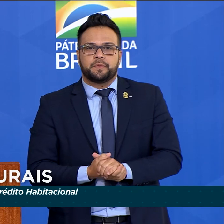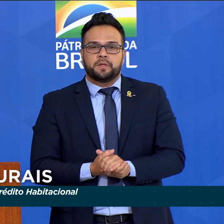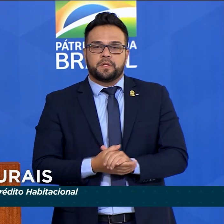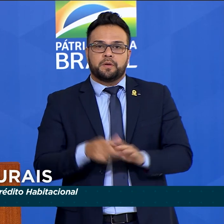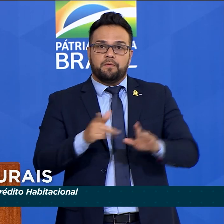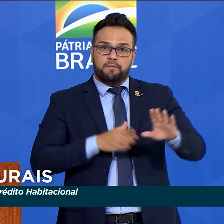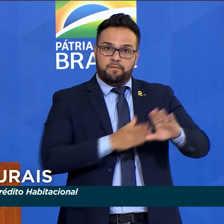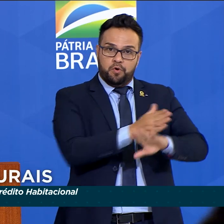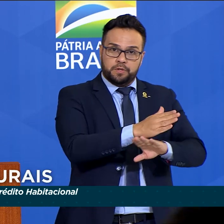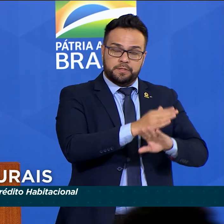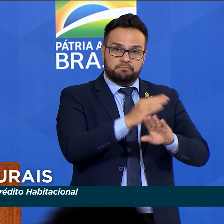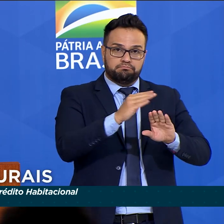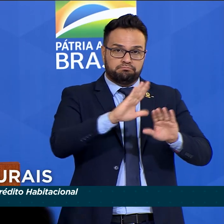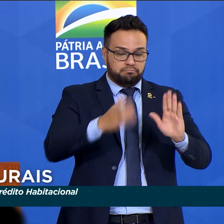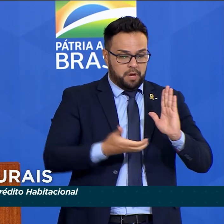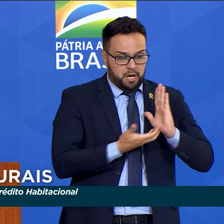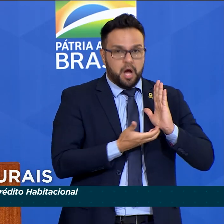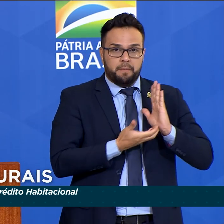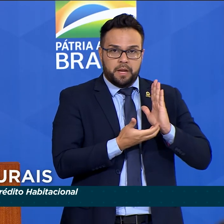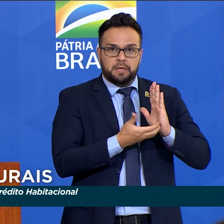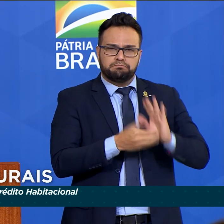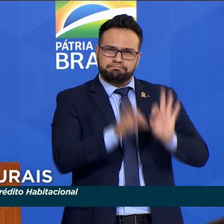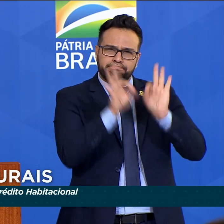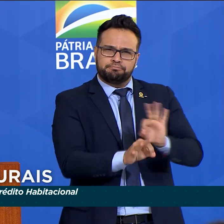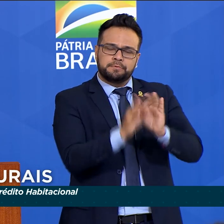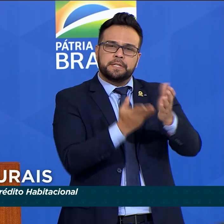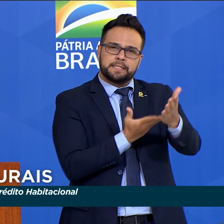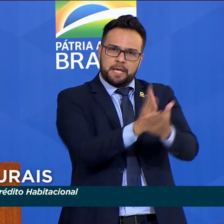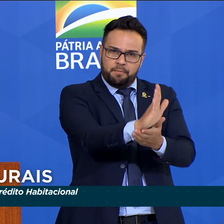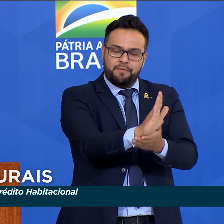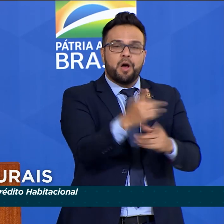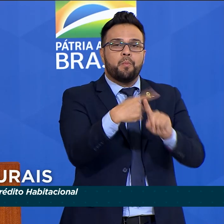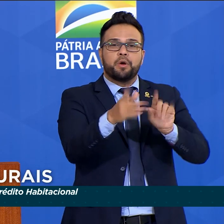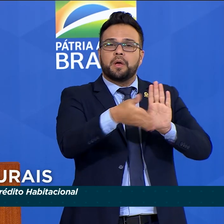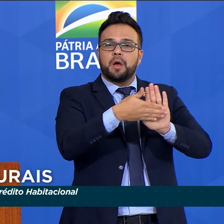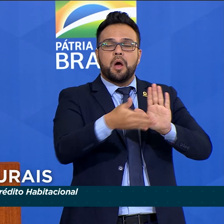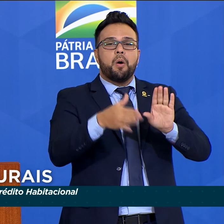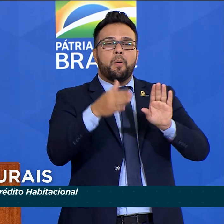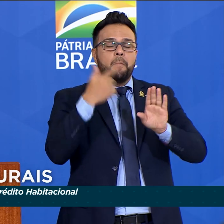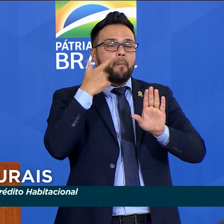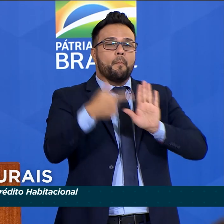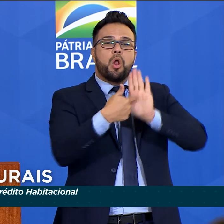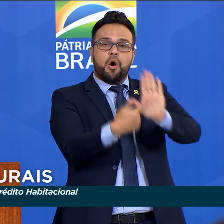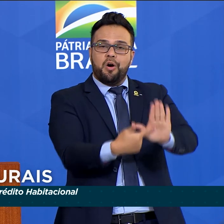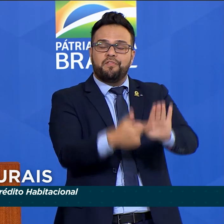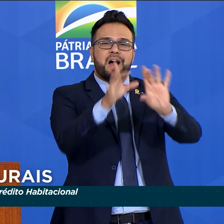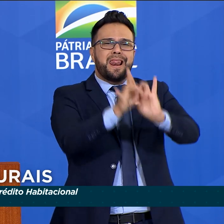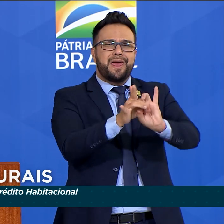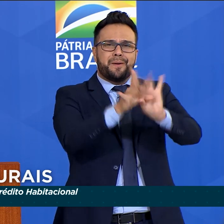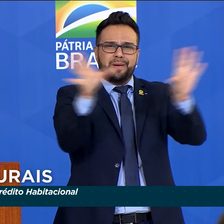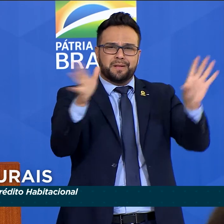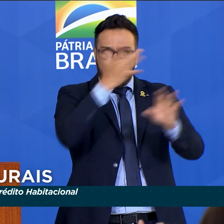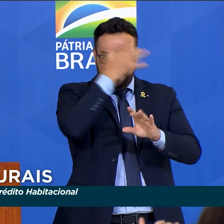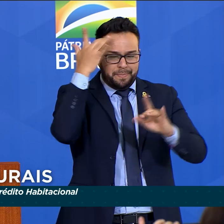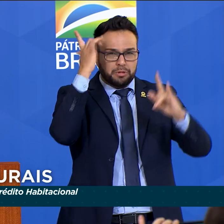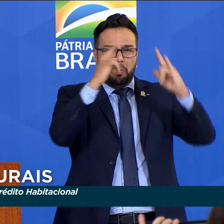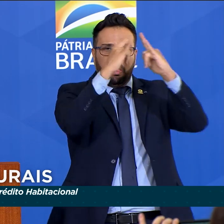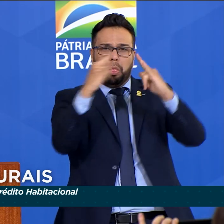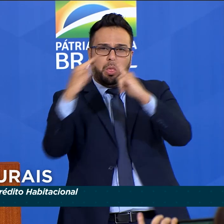ela certamente seria aprovada, porque ela trazia a libertação dos assentados no